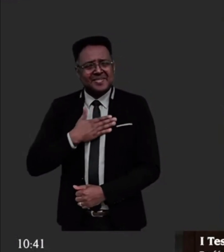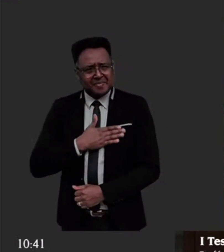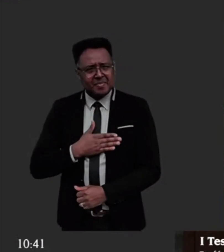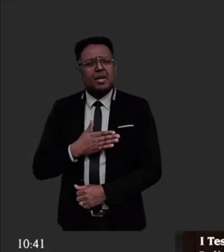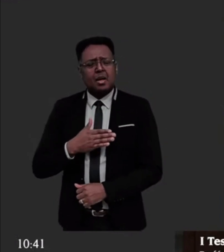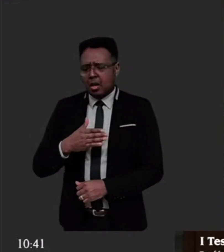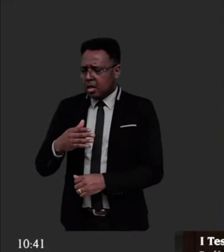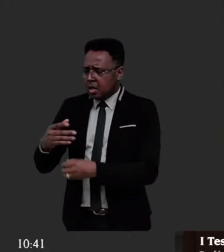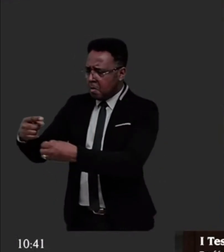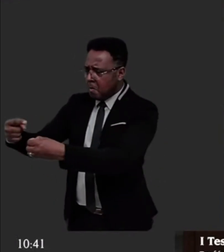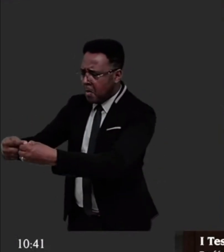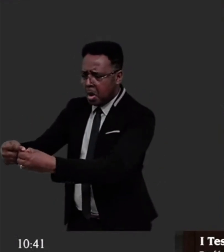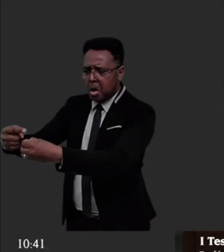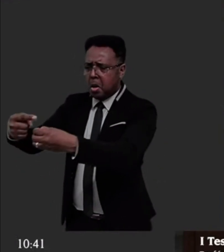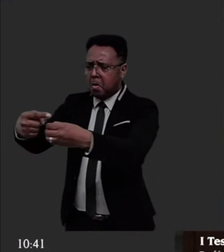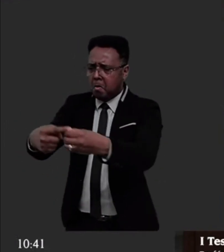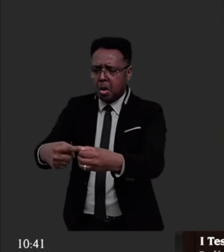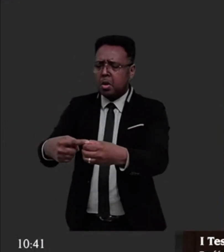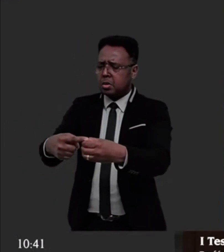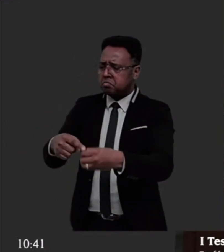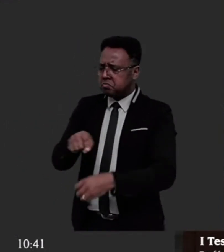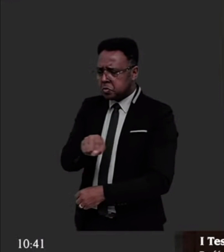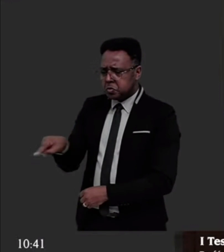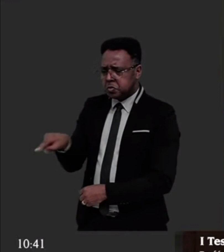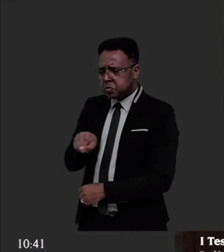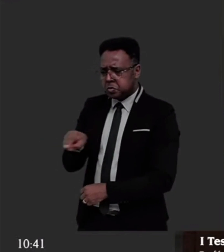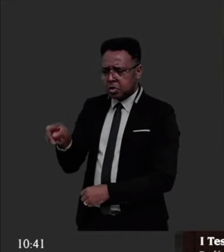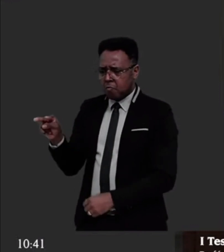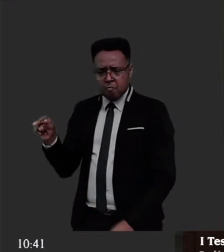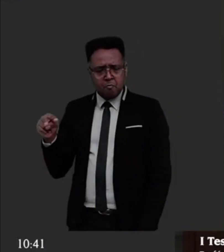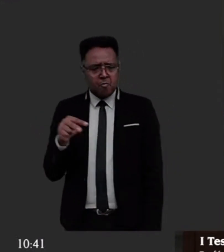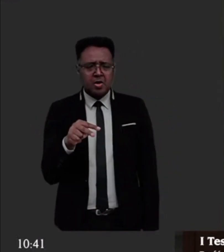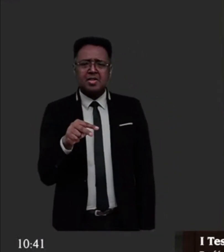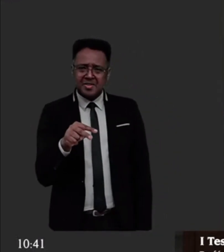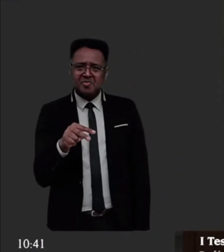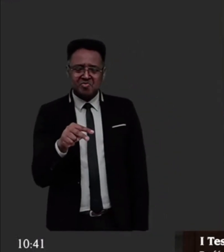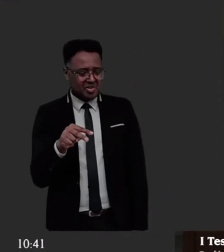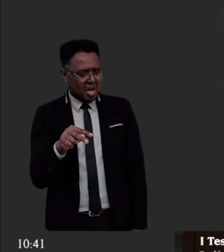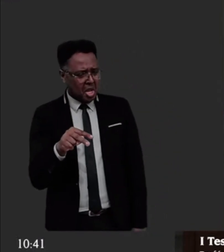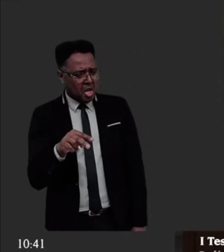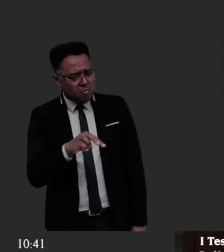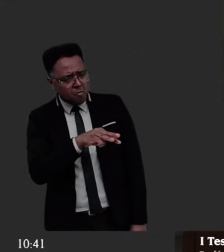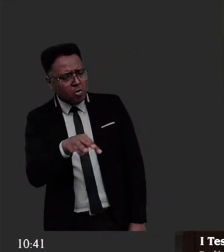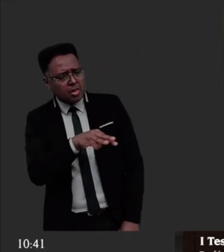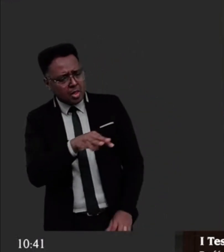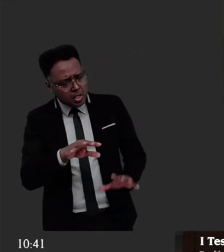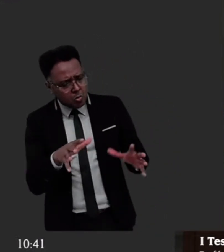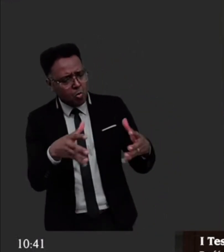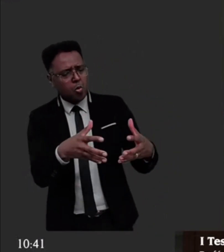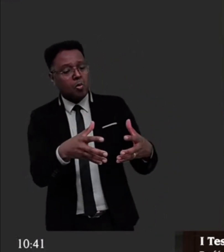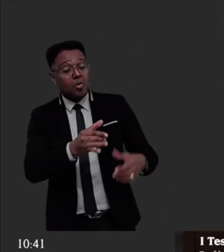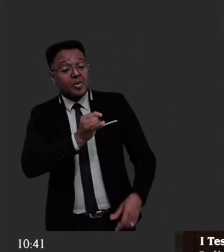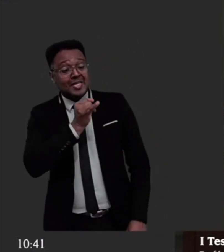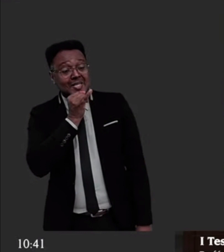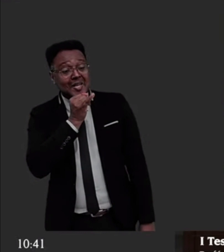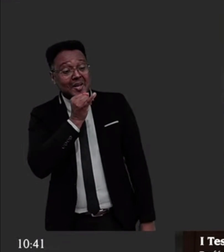Acaia, porque por vós soou a palavra do Senhor não somente na Macedônia e Acaia, mas também em todos